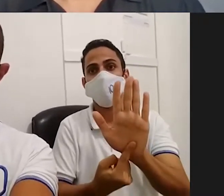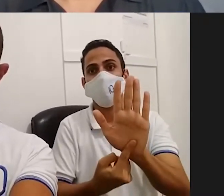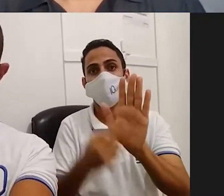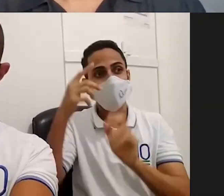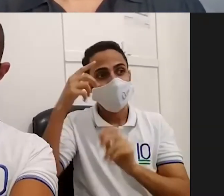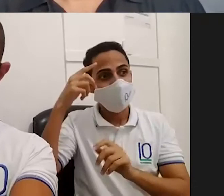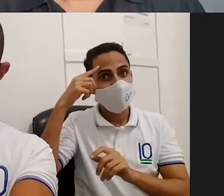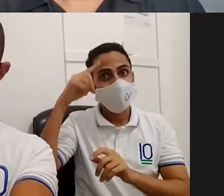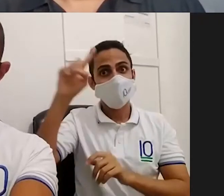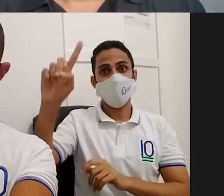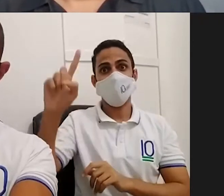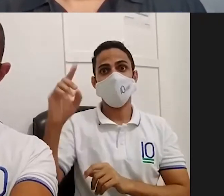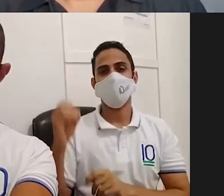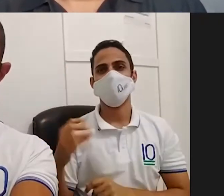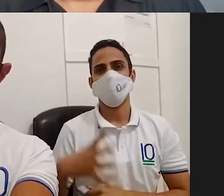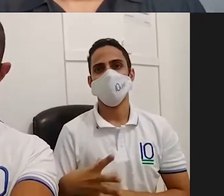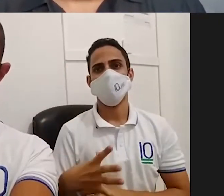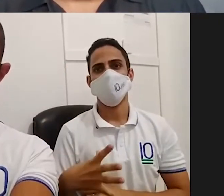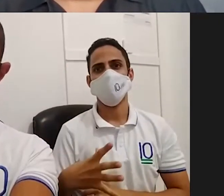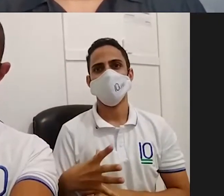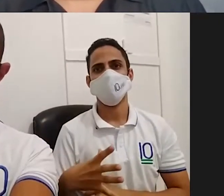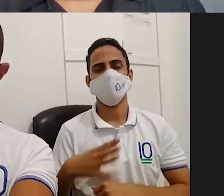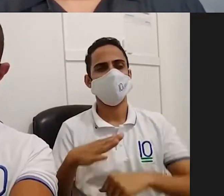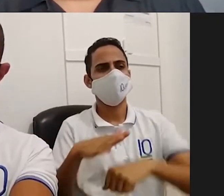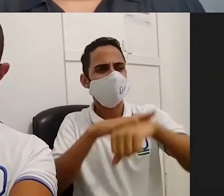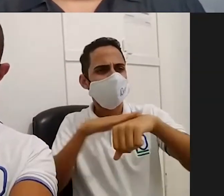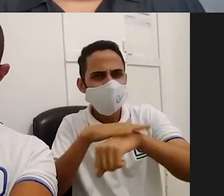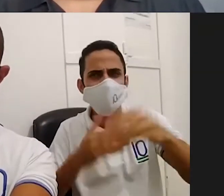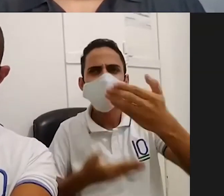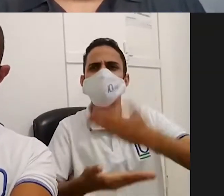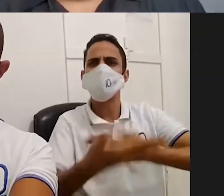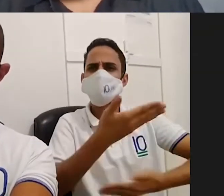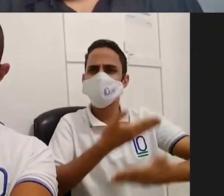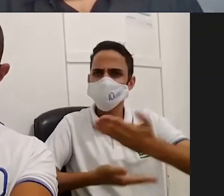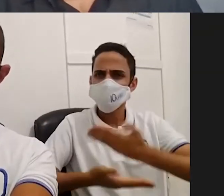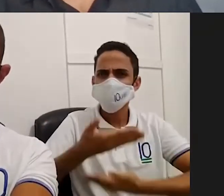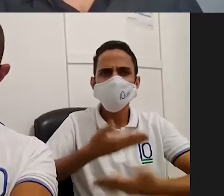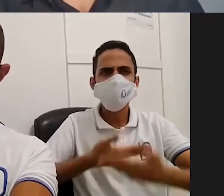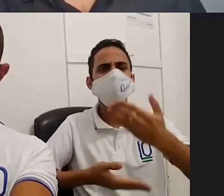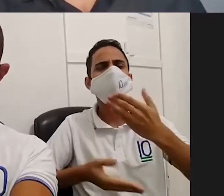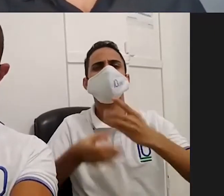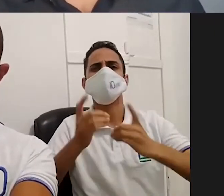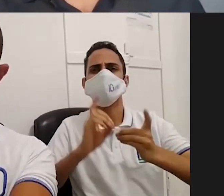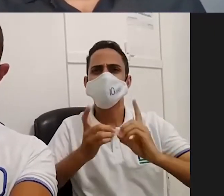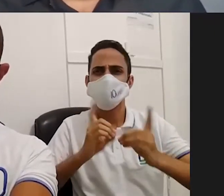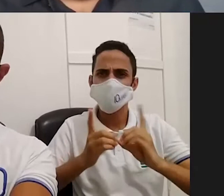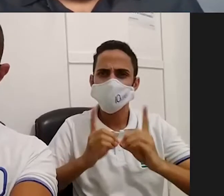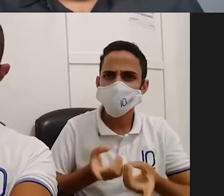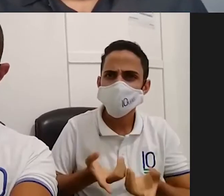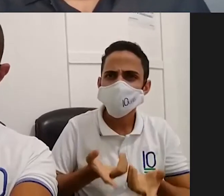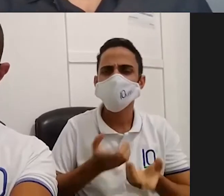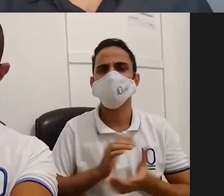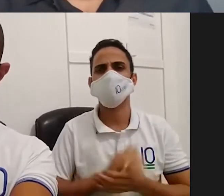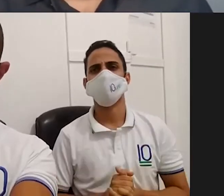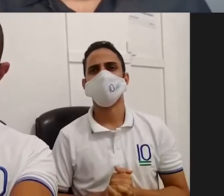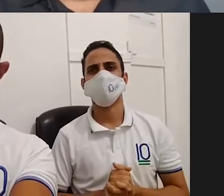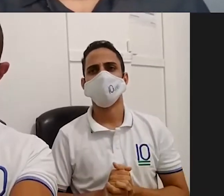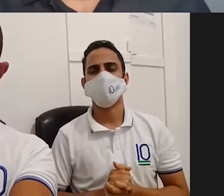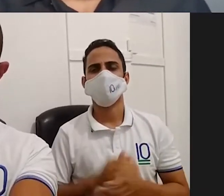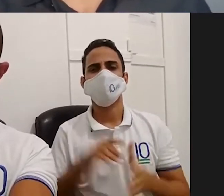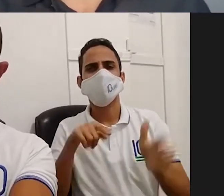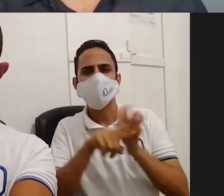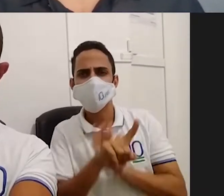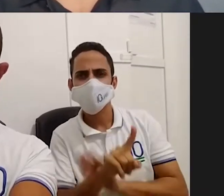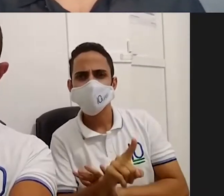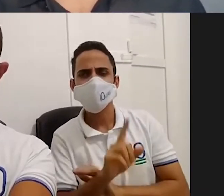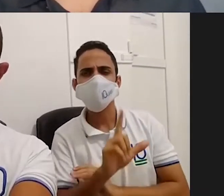dentro da Câmara Municipal de Natal. Muito bem, antes de cada um se apresentar, eu pergunto à Luciana Sá. Ô, Luciana,